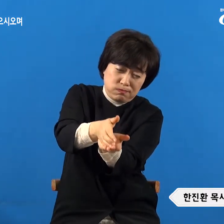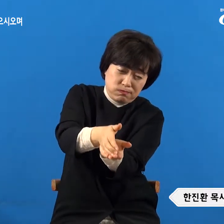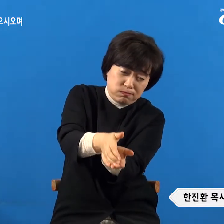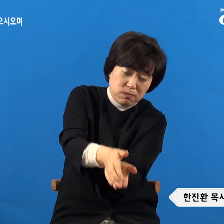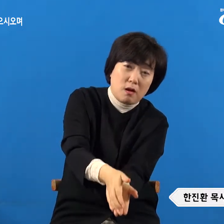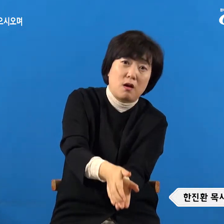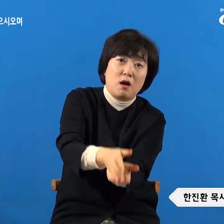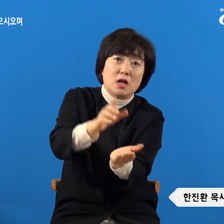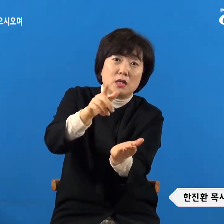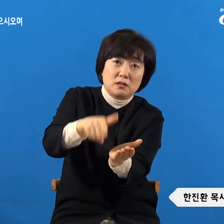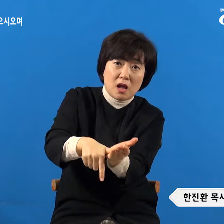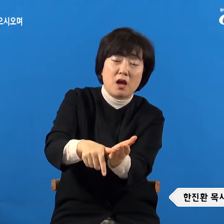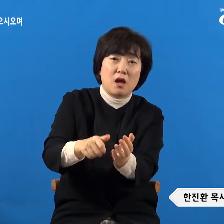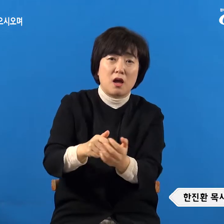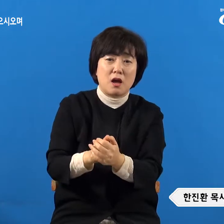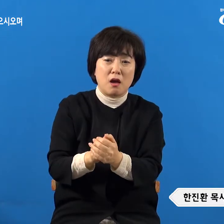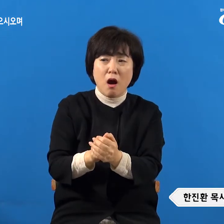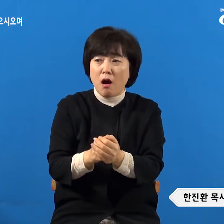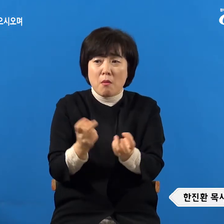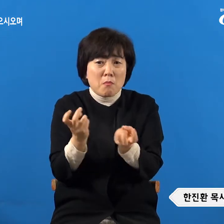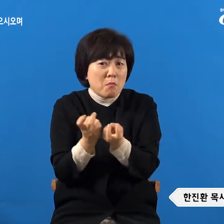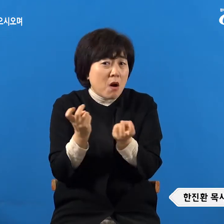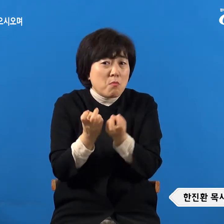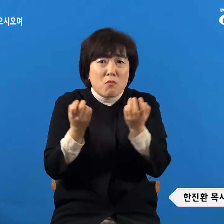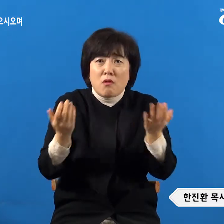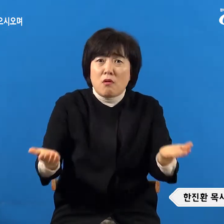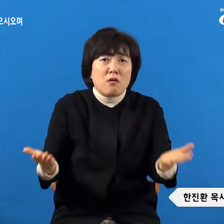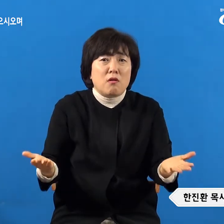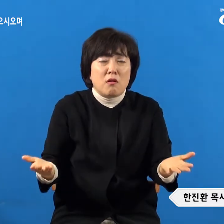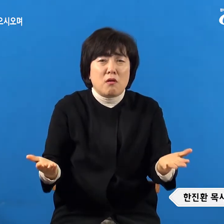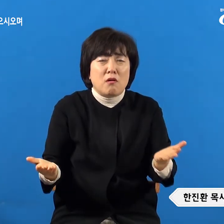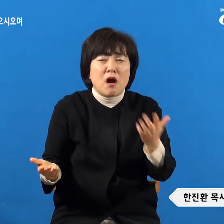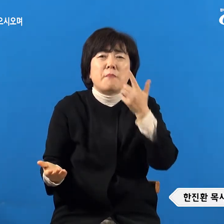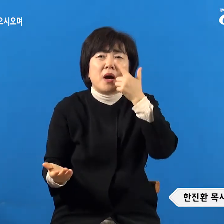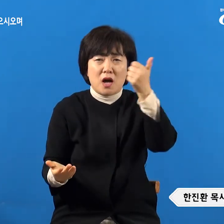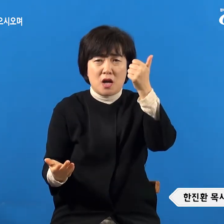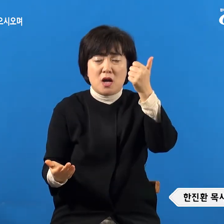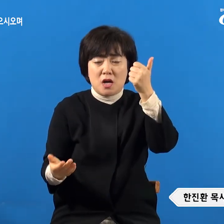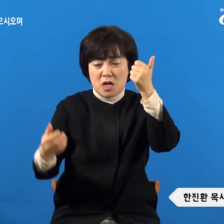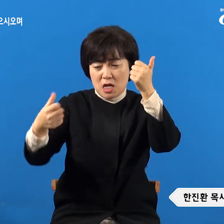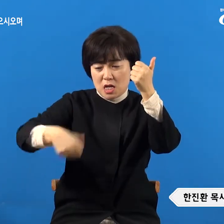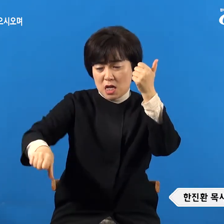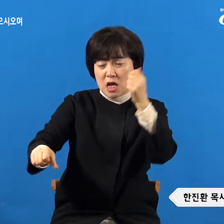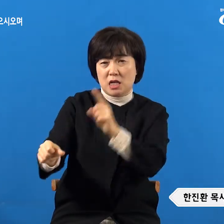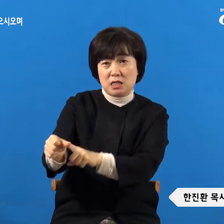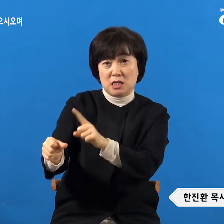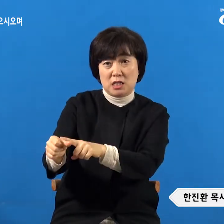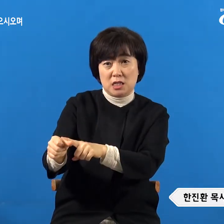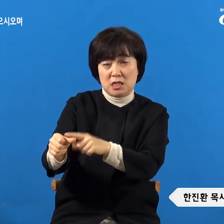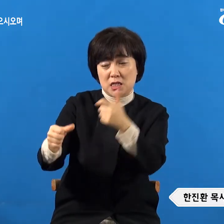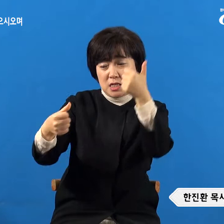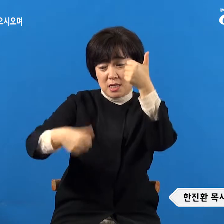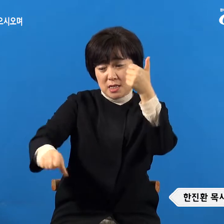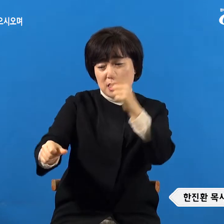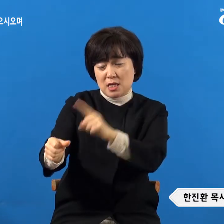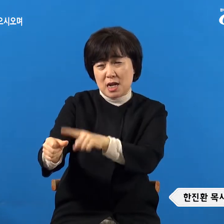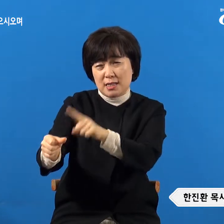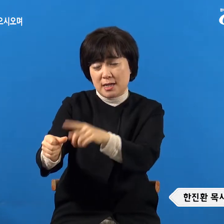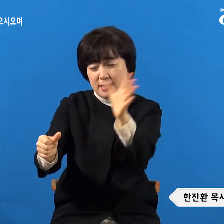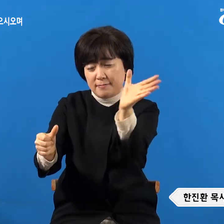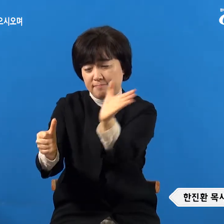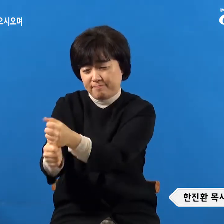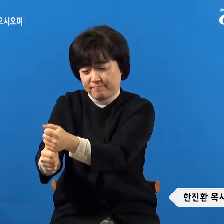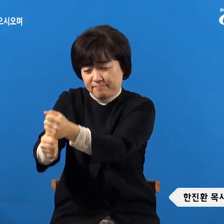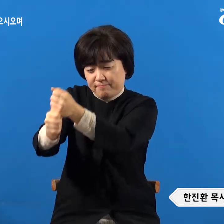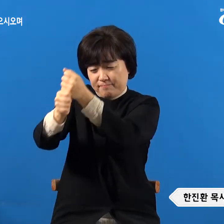침몰해 가는데 다른 선택이 없습니다. 아빠가 한 아들을 품에 안고